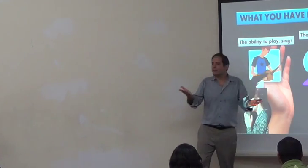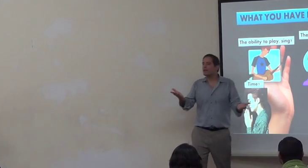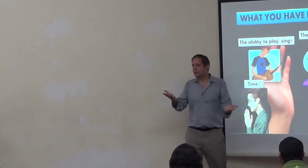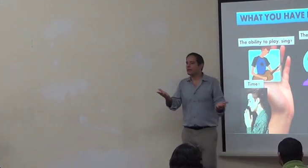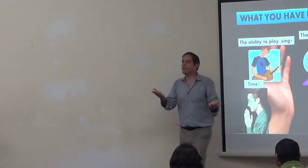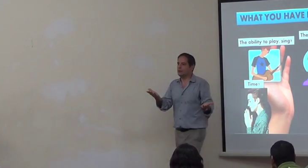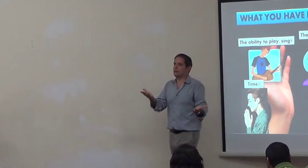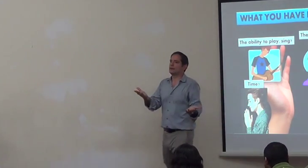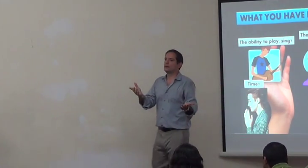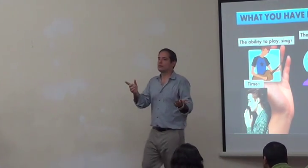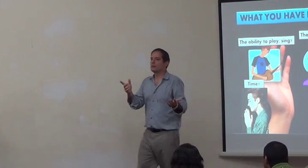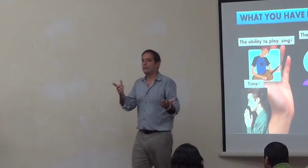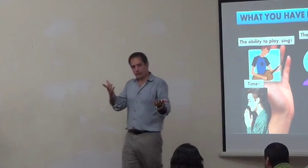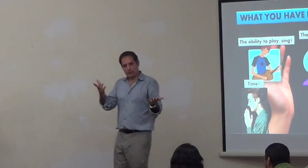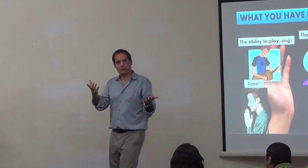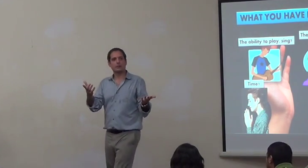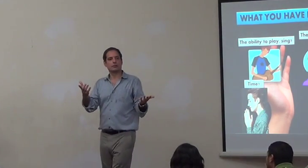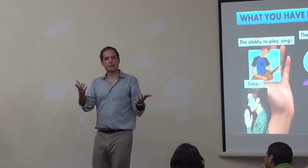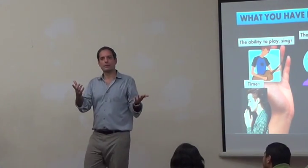Claro,